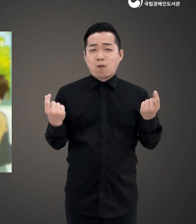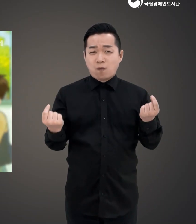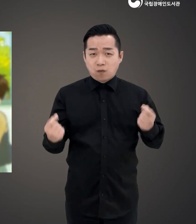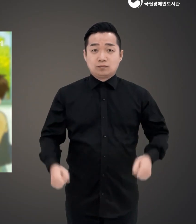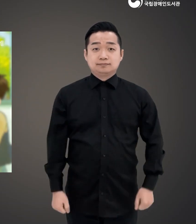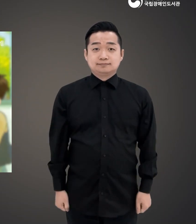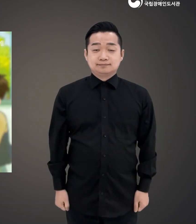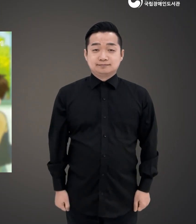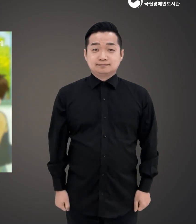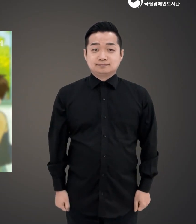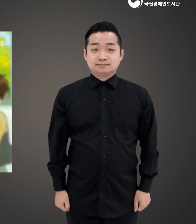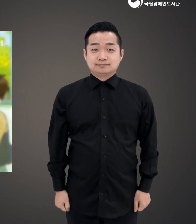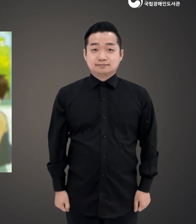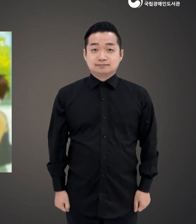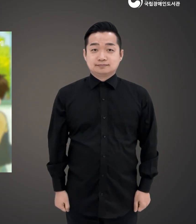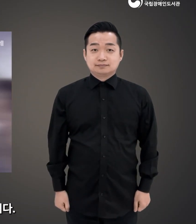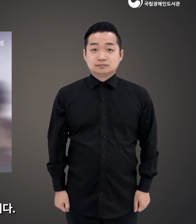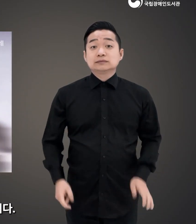추는 것처럼.